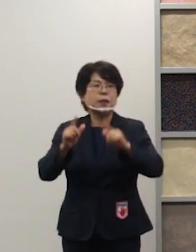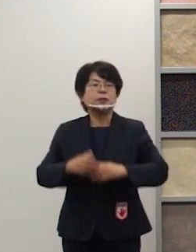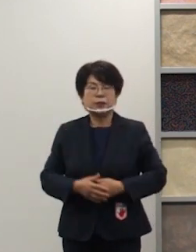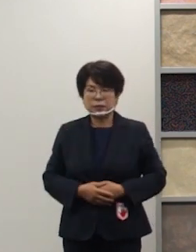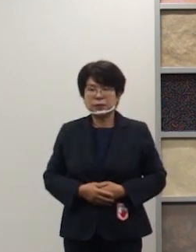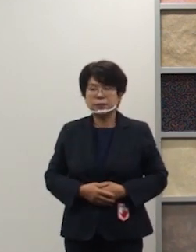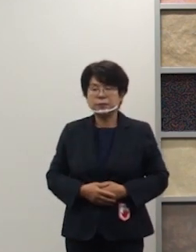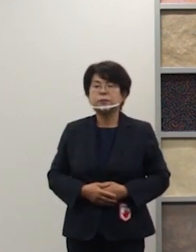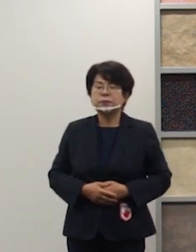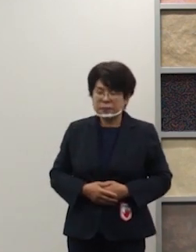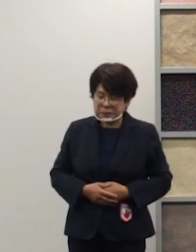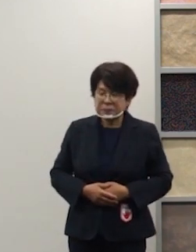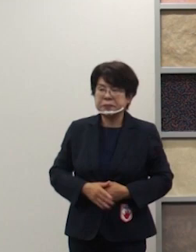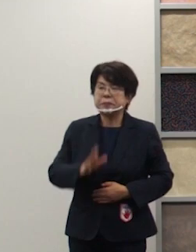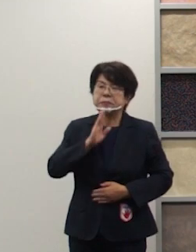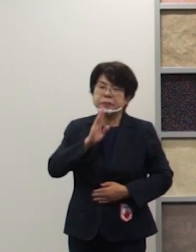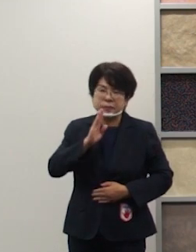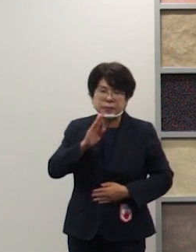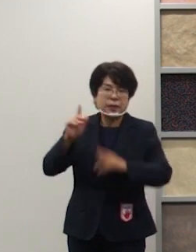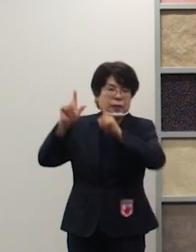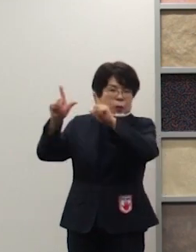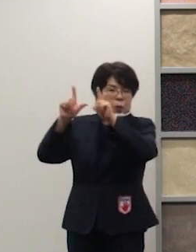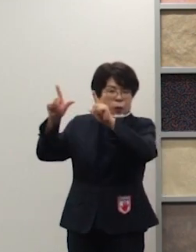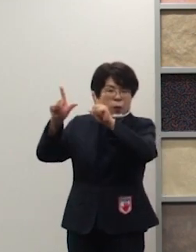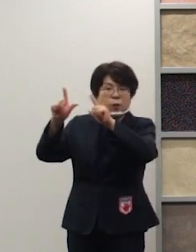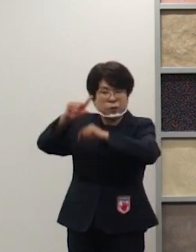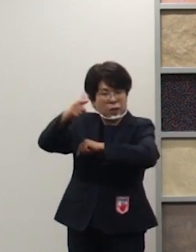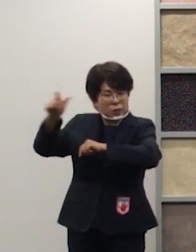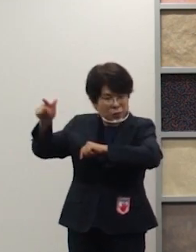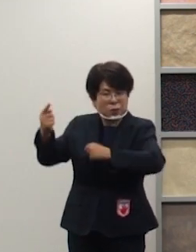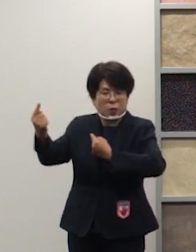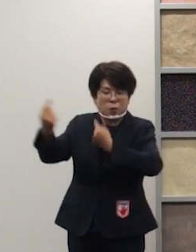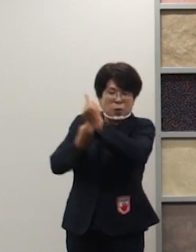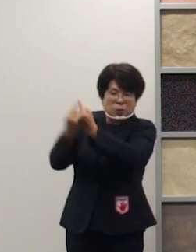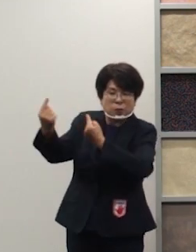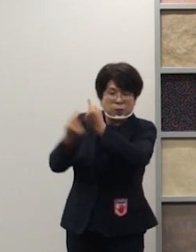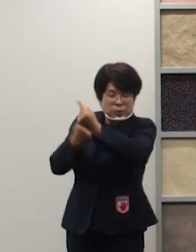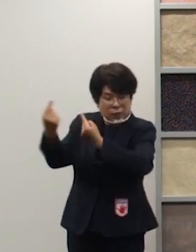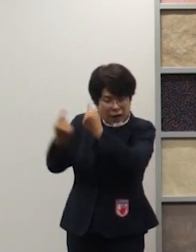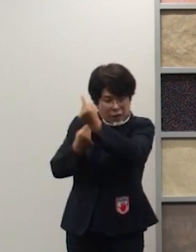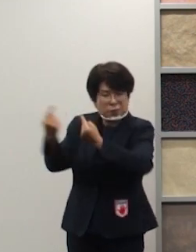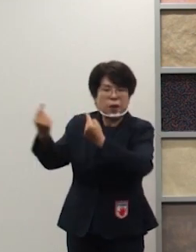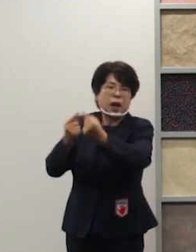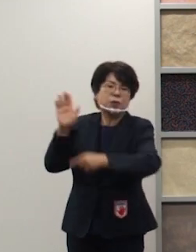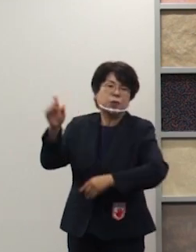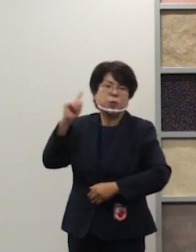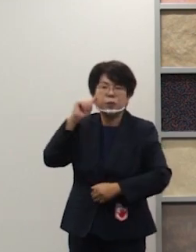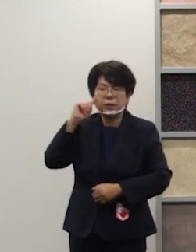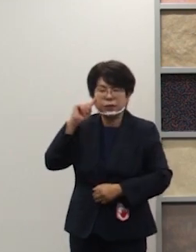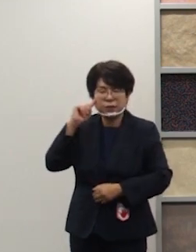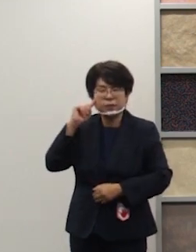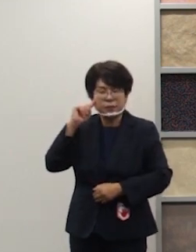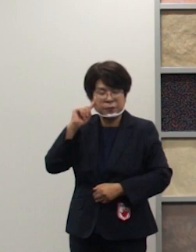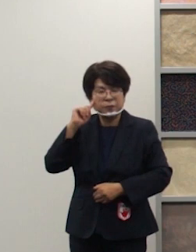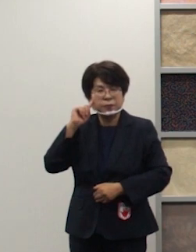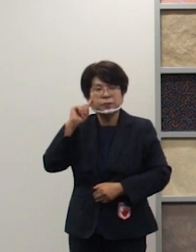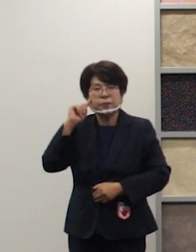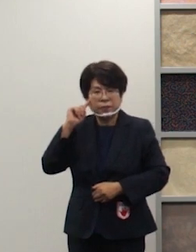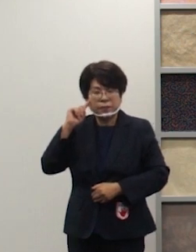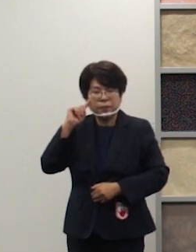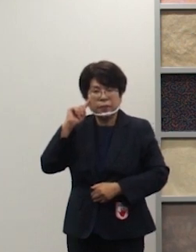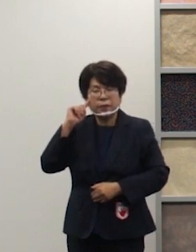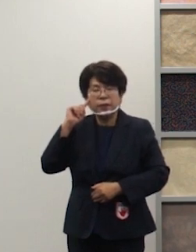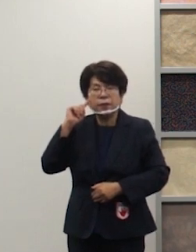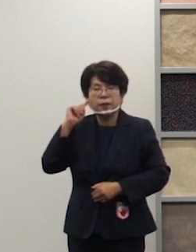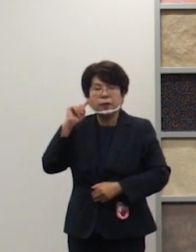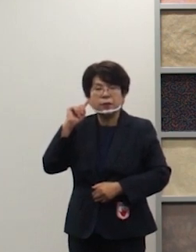首都圏との往来というのは、起こる、わけでありますし、また、従って